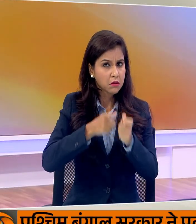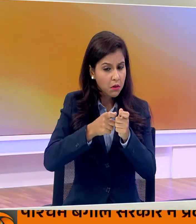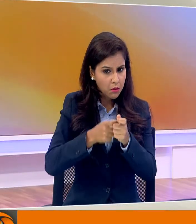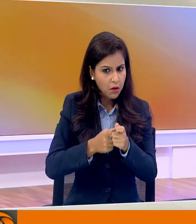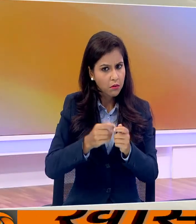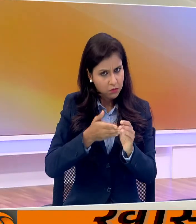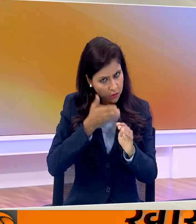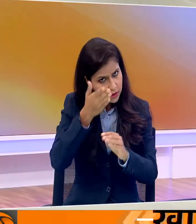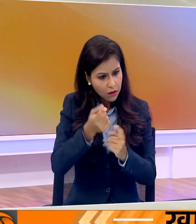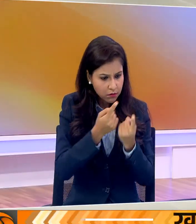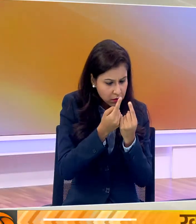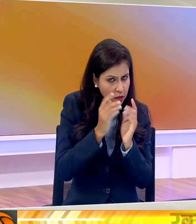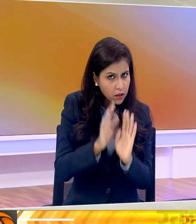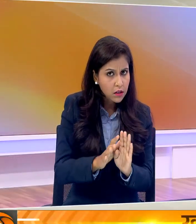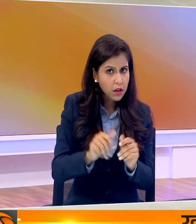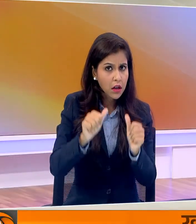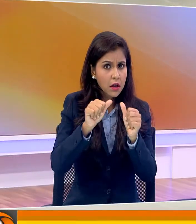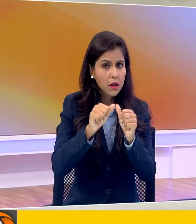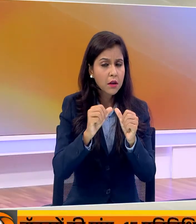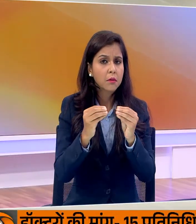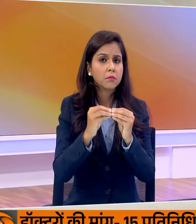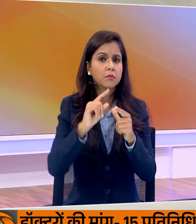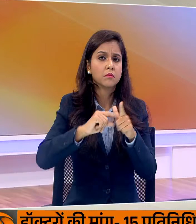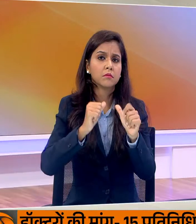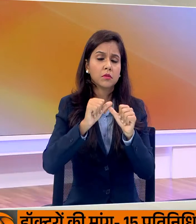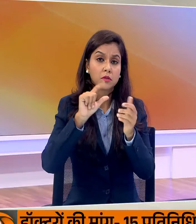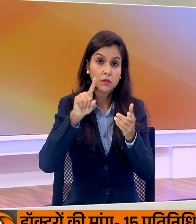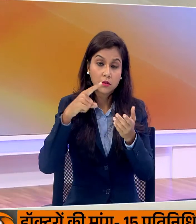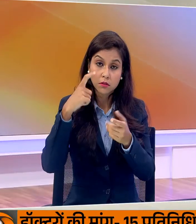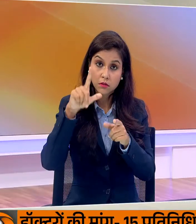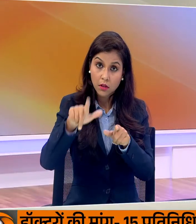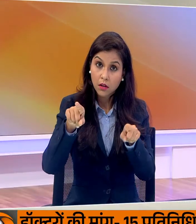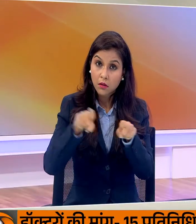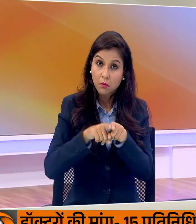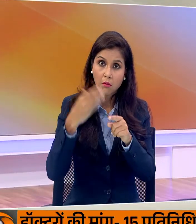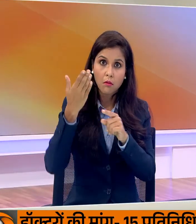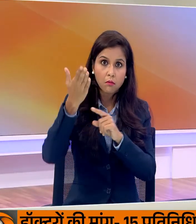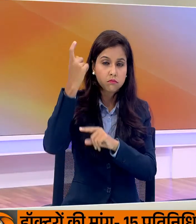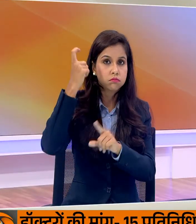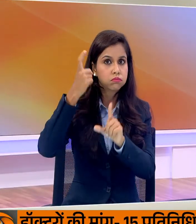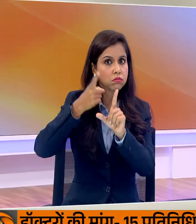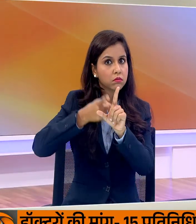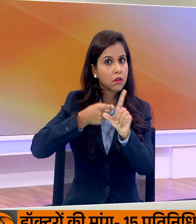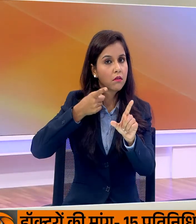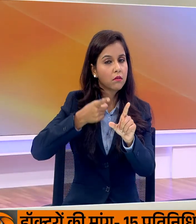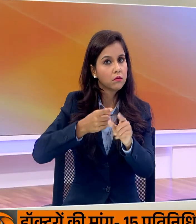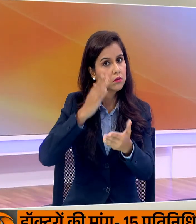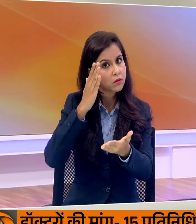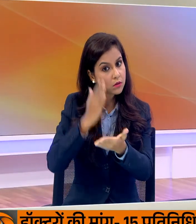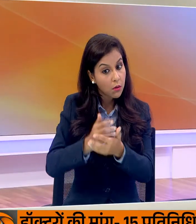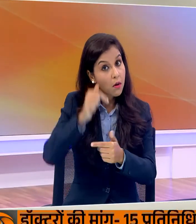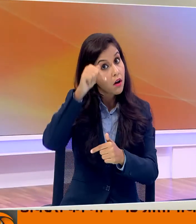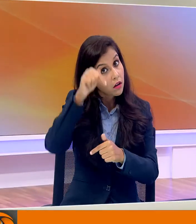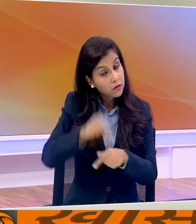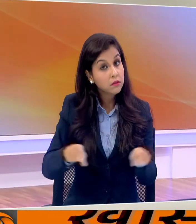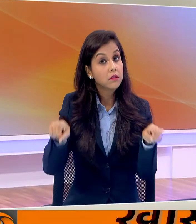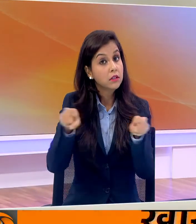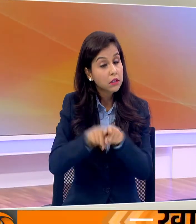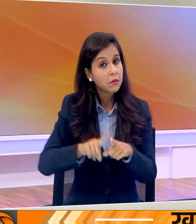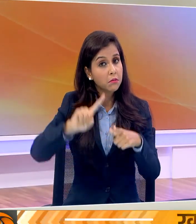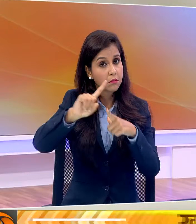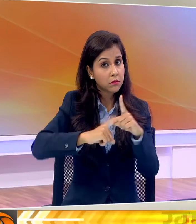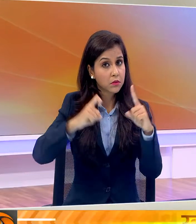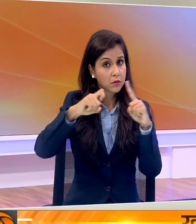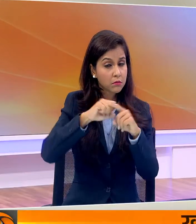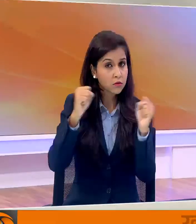चेक कर सकते हैं अफजल गुरु की हैंगिंग के बारे में। 7 साल उसकी हैंगिंग रुकी रही और आज भी जम्मू कश्मीर